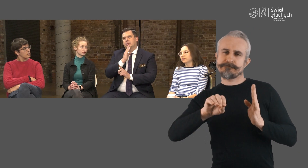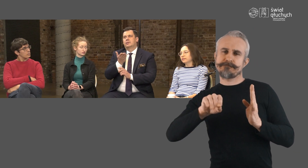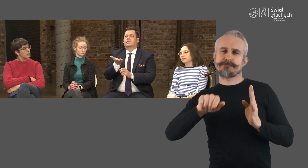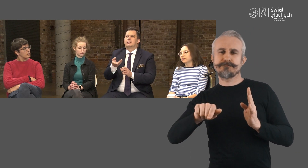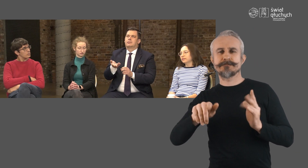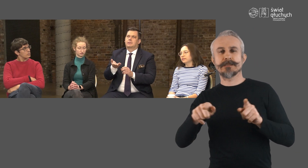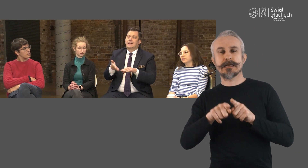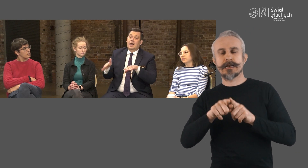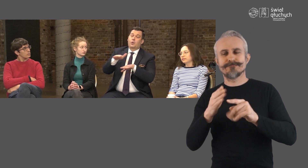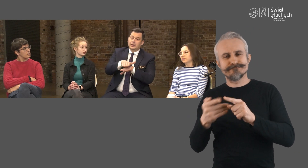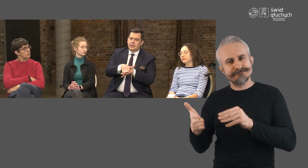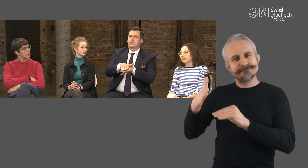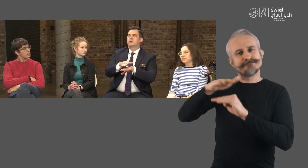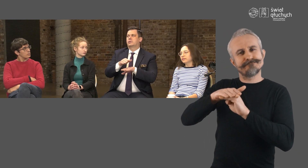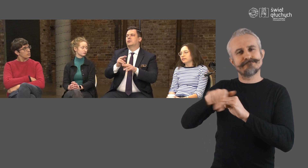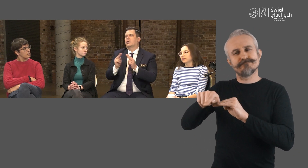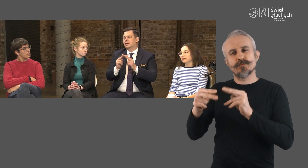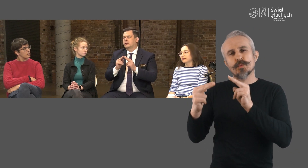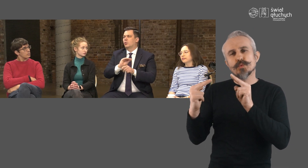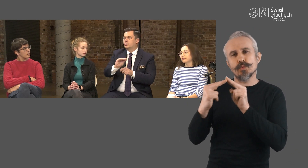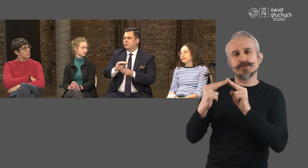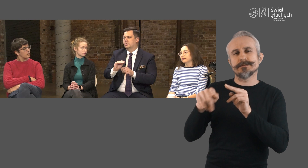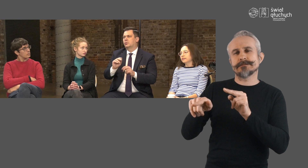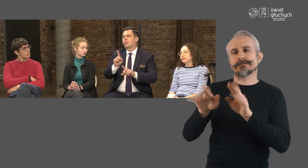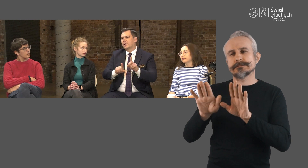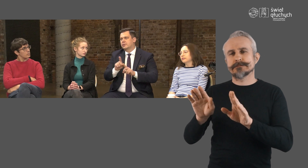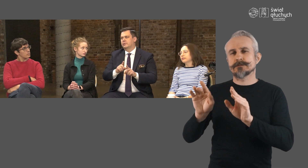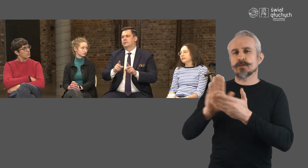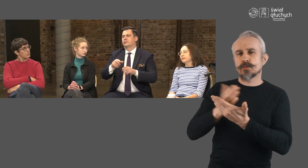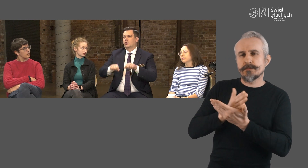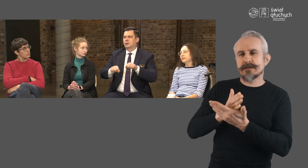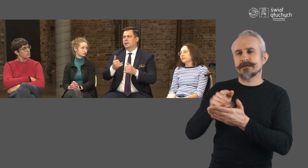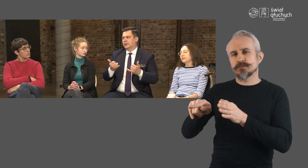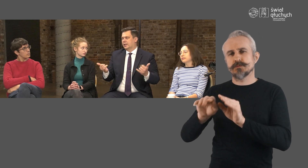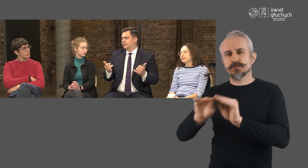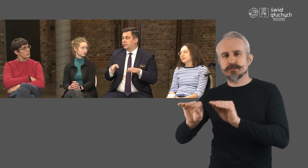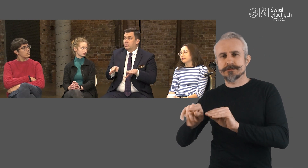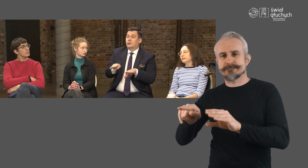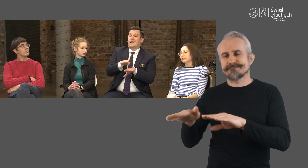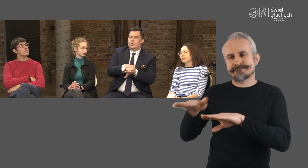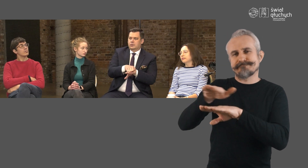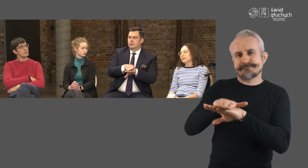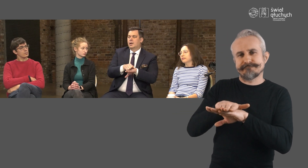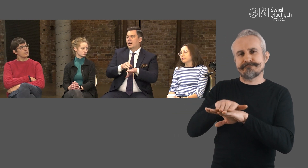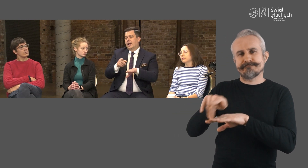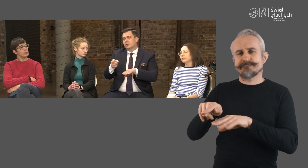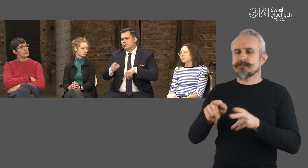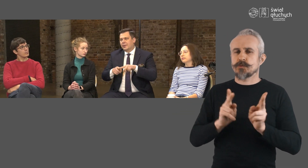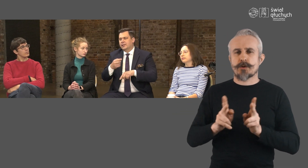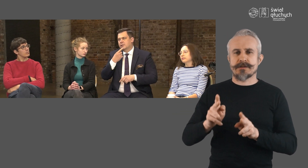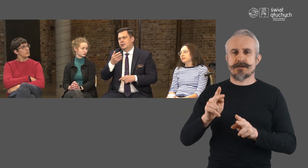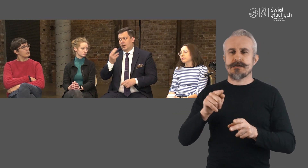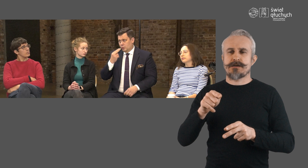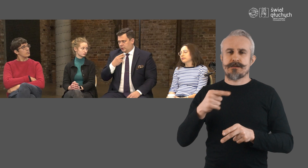taki jakby nakładka, żeby się dogadać, żeby uczyć, żeby tłumaczyć w sądach i tak dalej. Czyli on był nakładką. Ale to